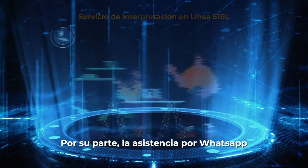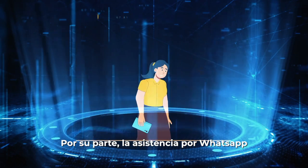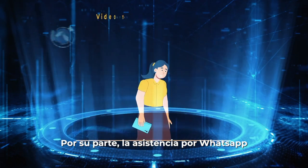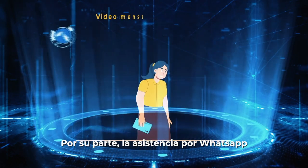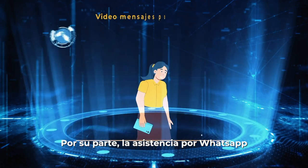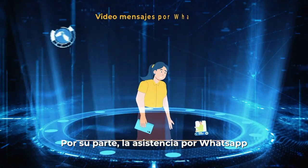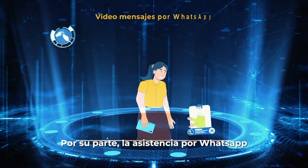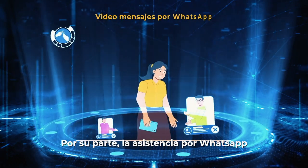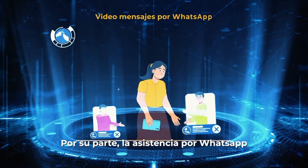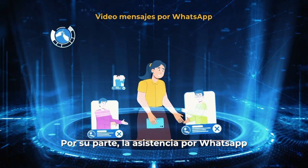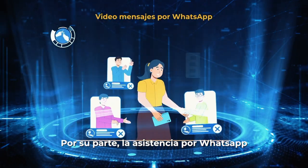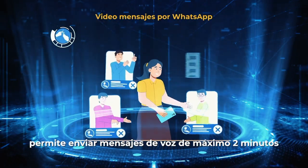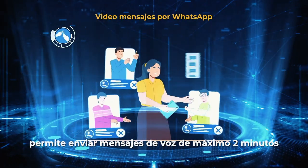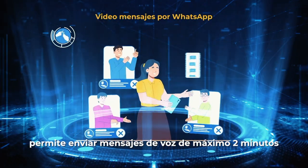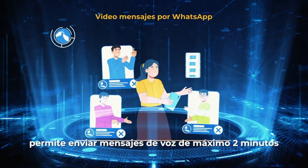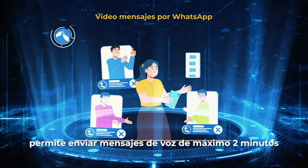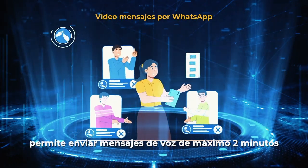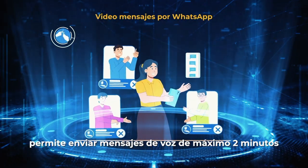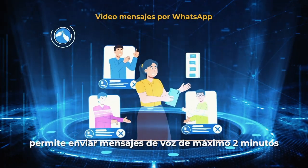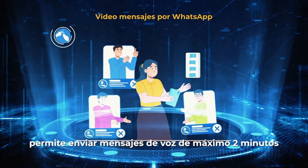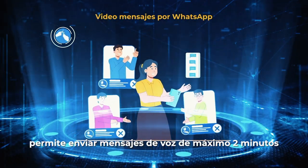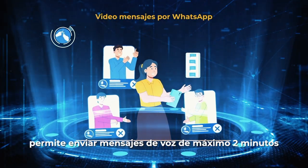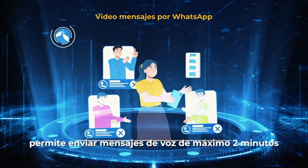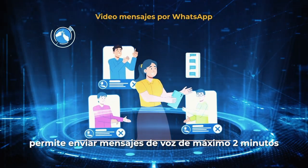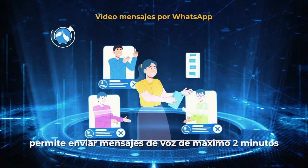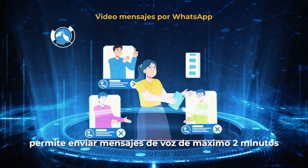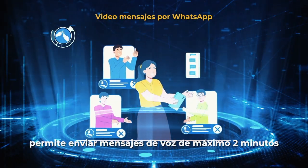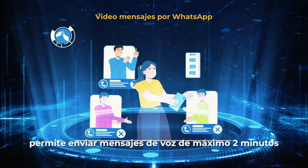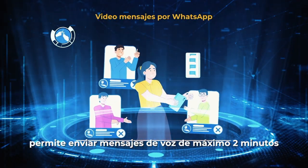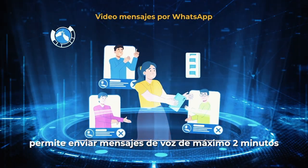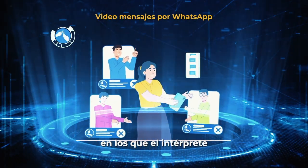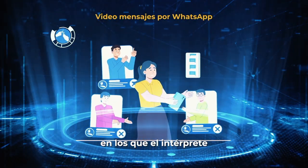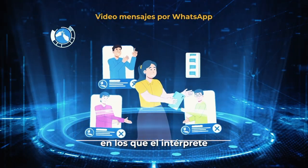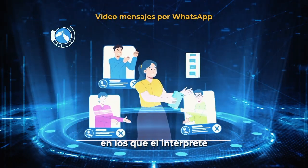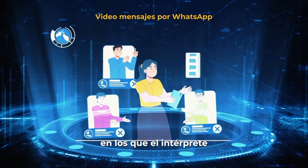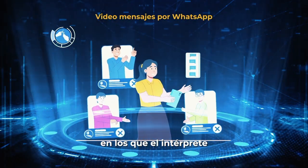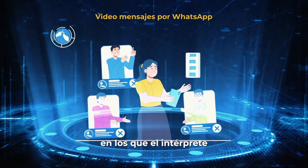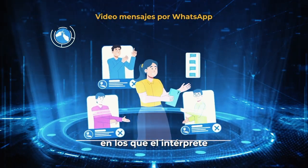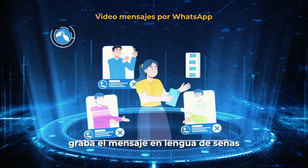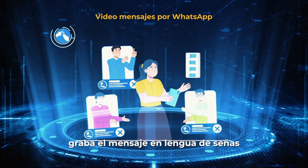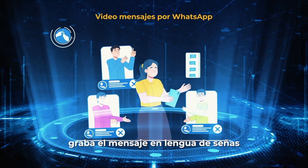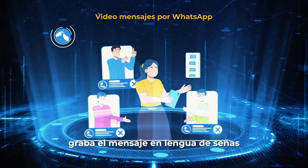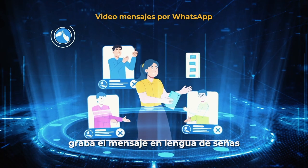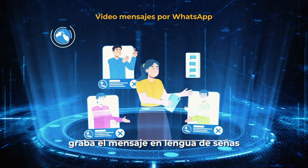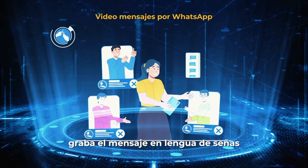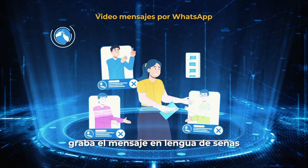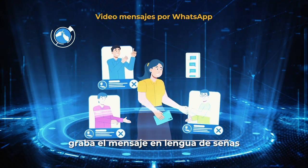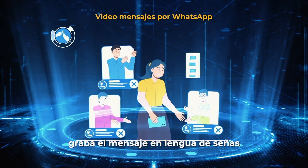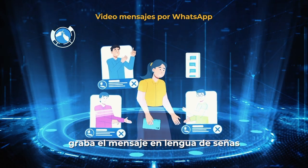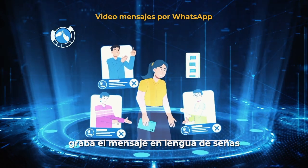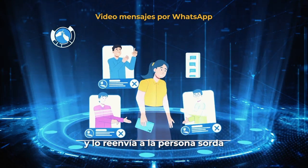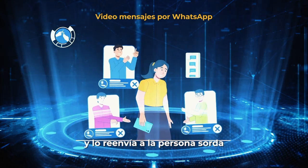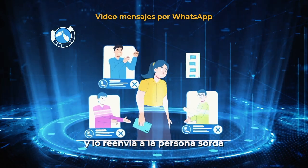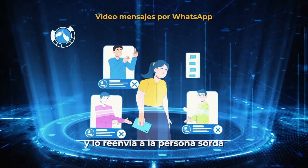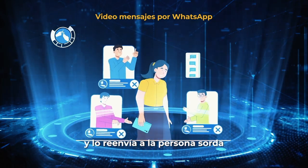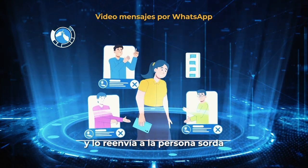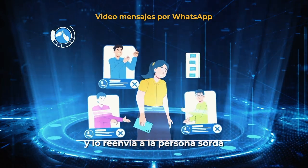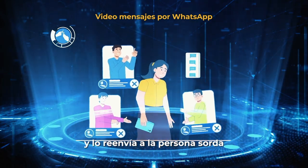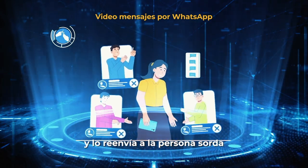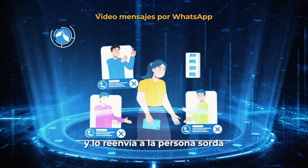la asistencia por WhatsApp permite enviar mensajes de voz de máximo 2 minutos en los que el intérprete graba el mensaje en lengua de señas y lo reenvía a la persona